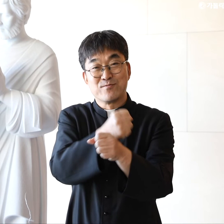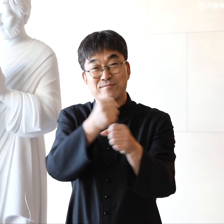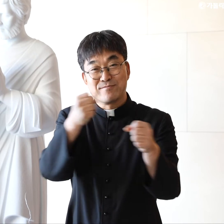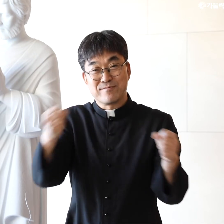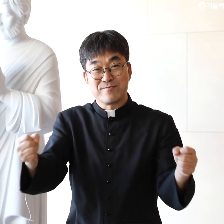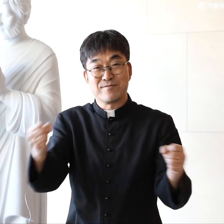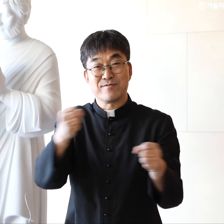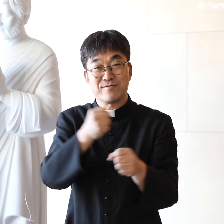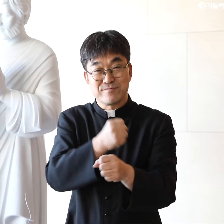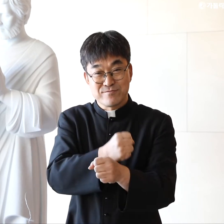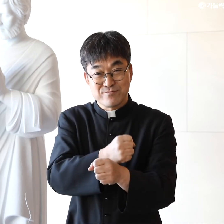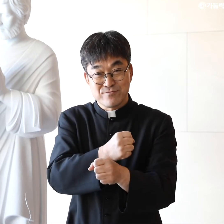용서하시고